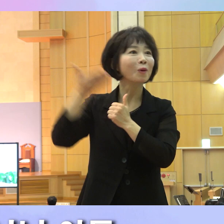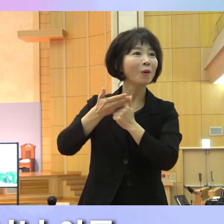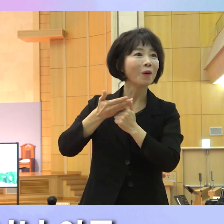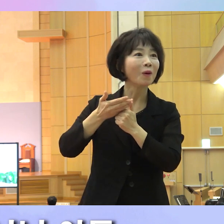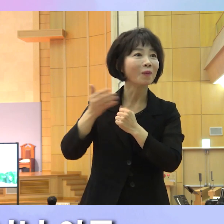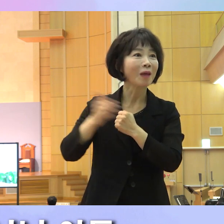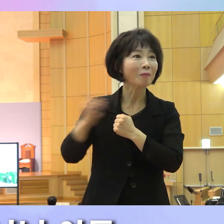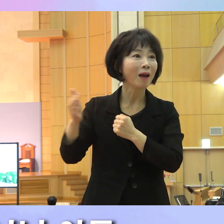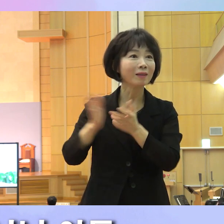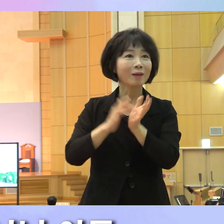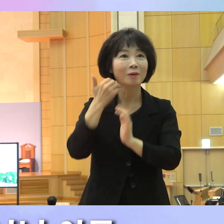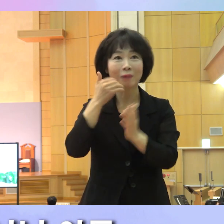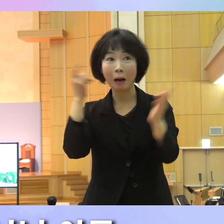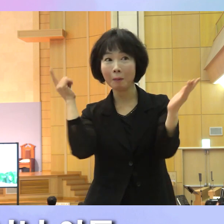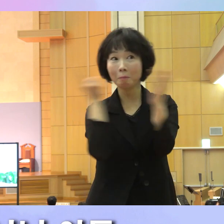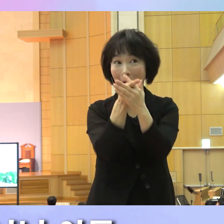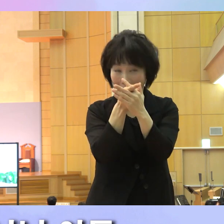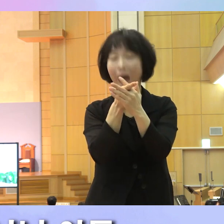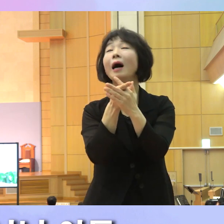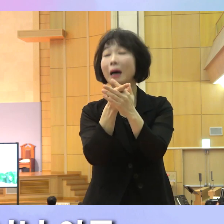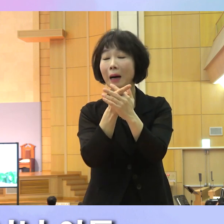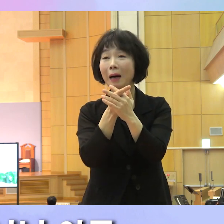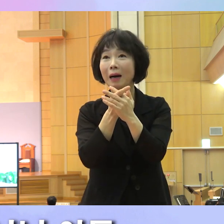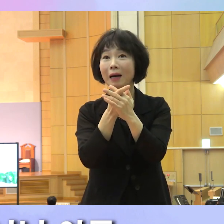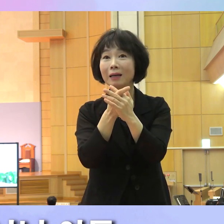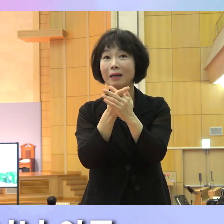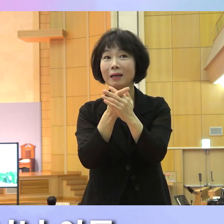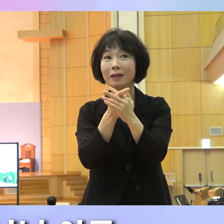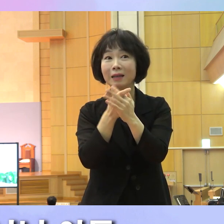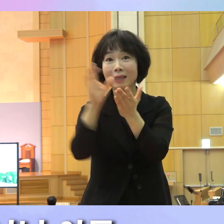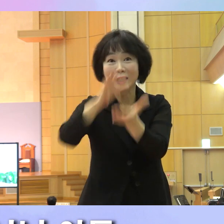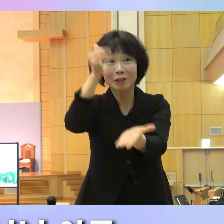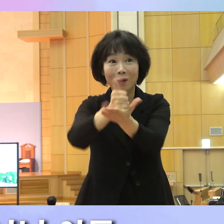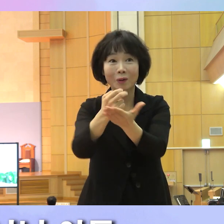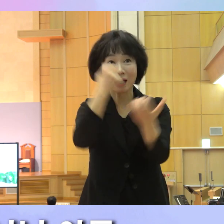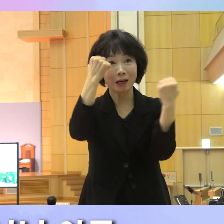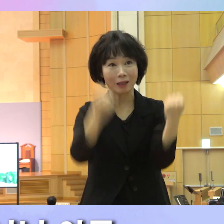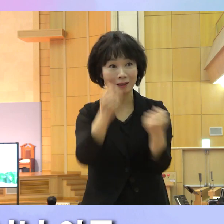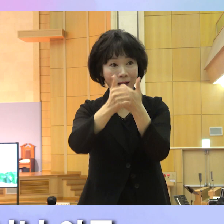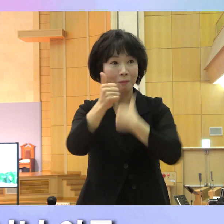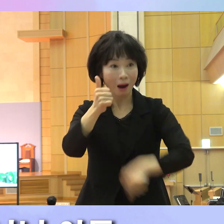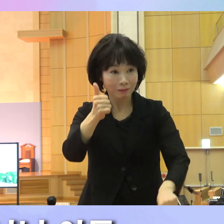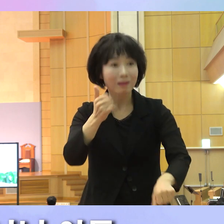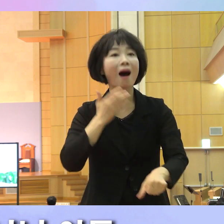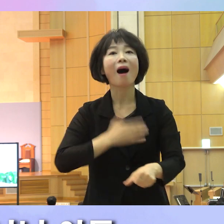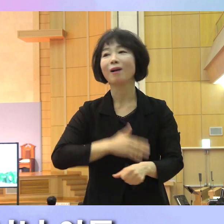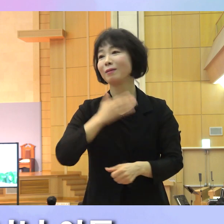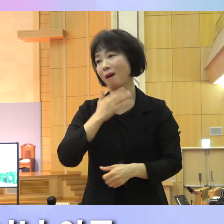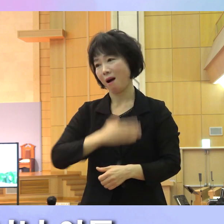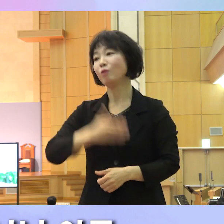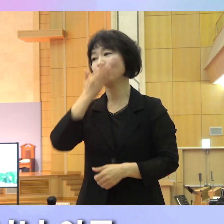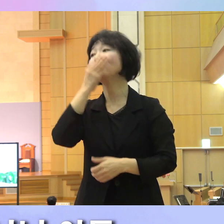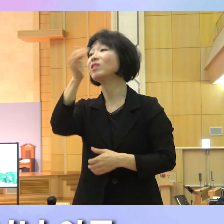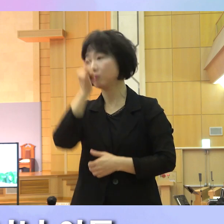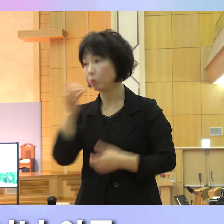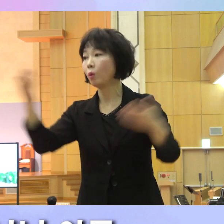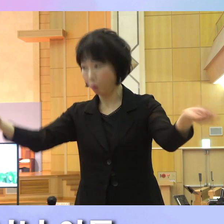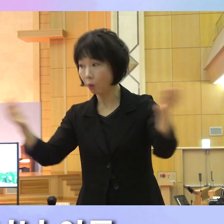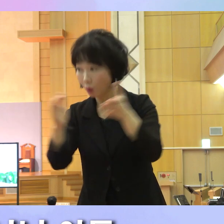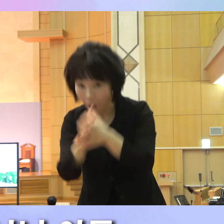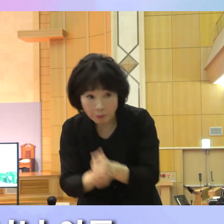내가 알고 말한 거지, 그렇지 않으면 알 수가 없는 거거든. 그렇게 알고 말했다는